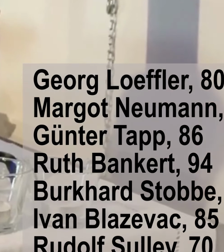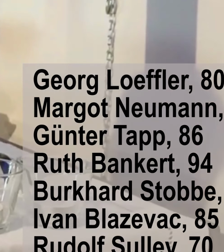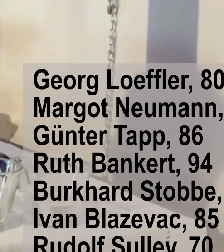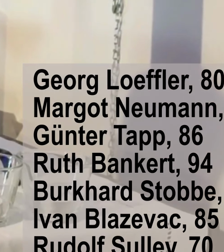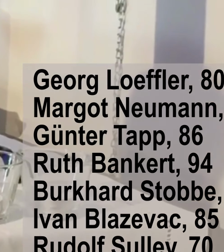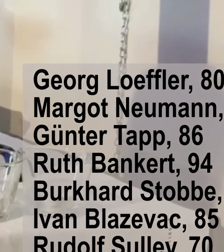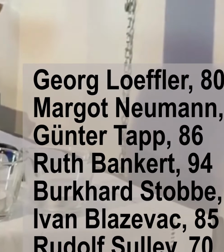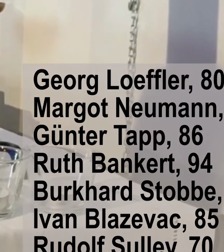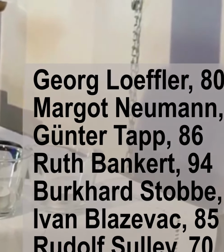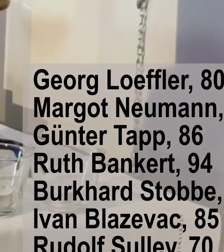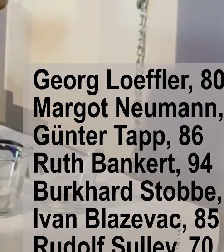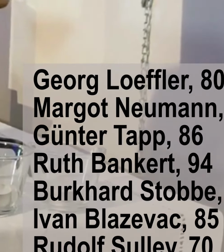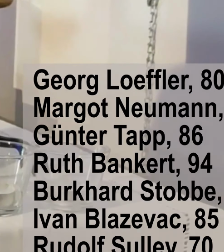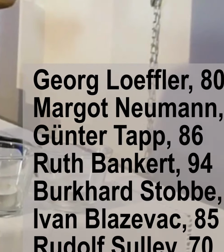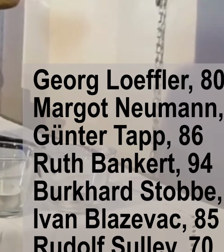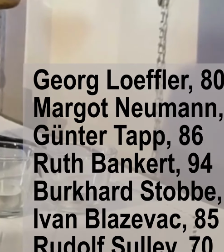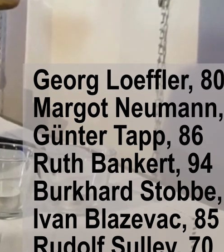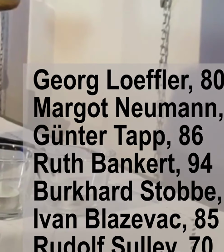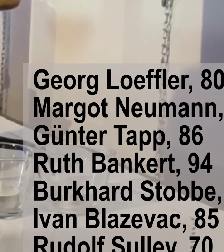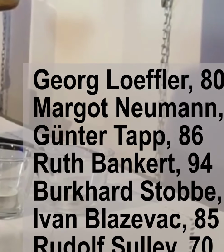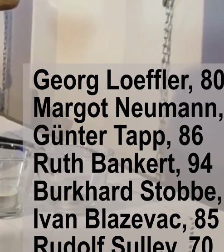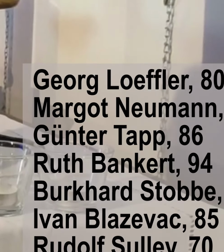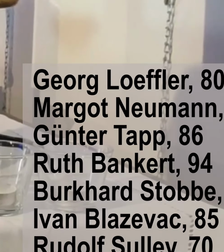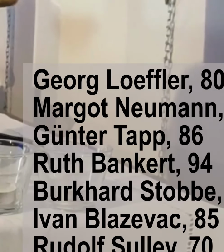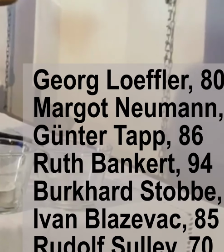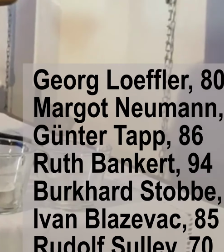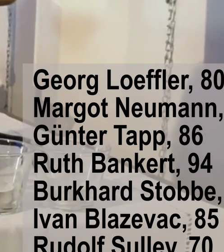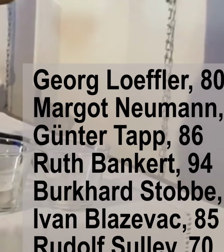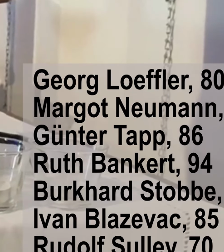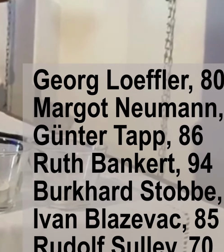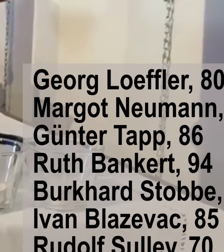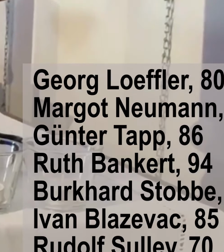Burkhard Stobbe, 78 Jahre.